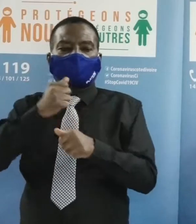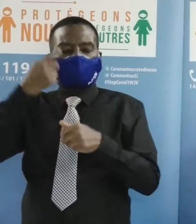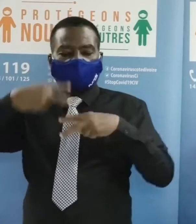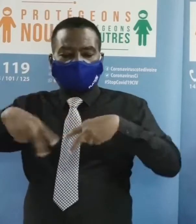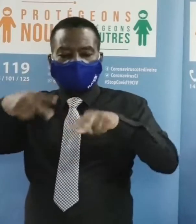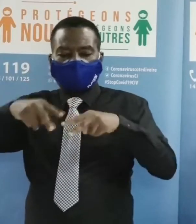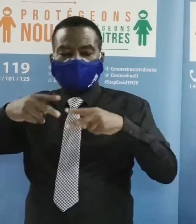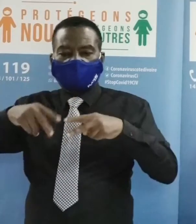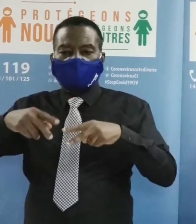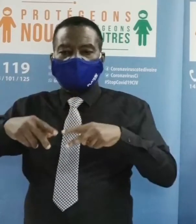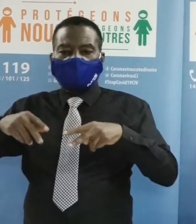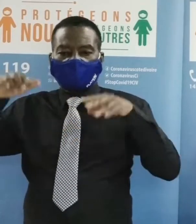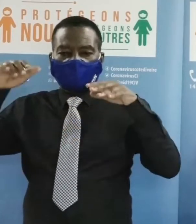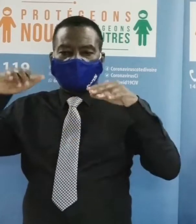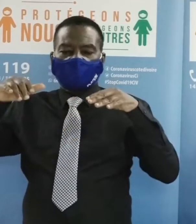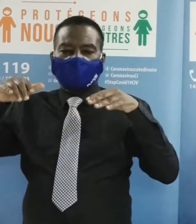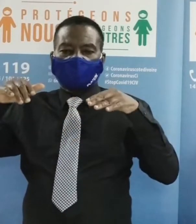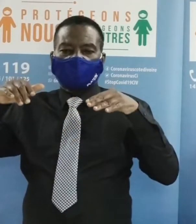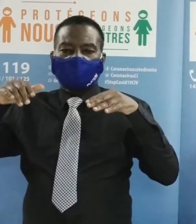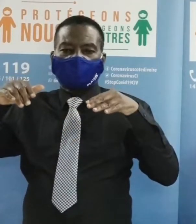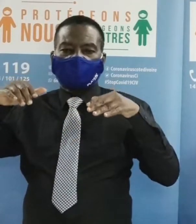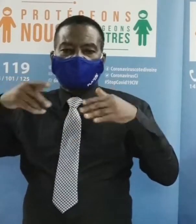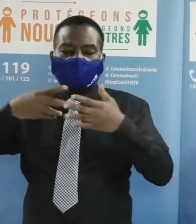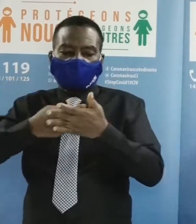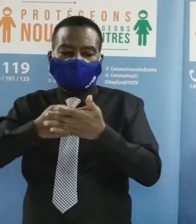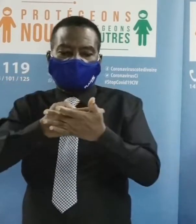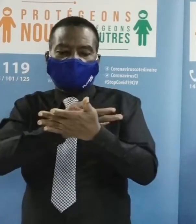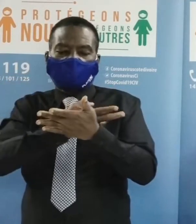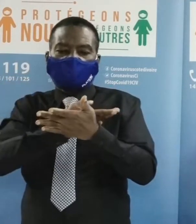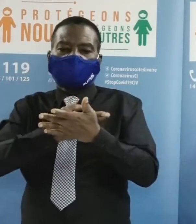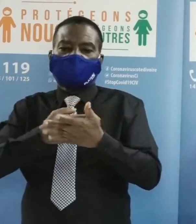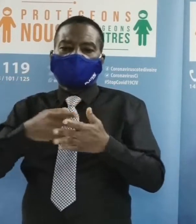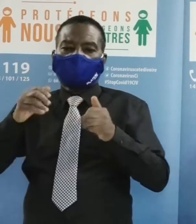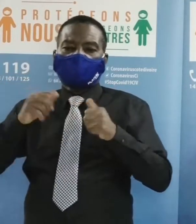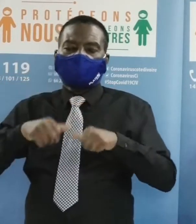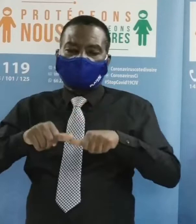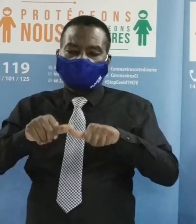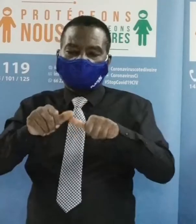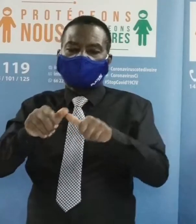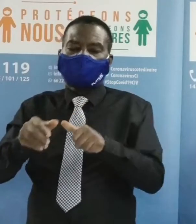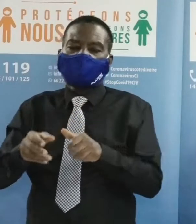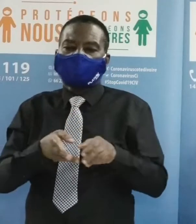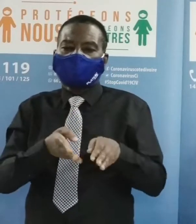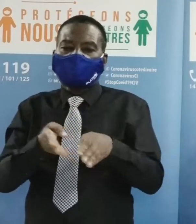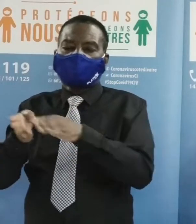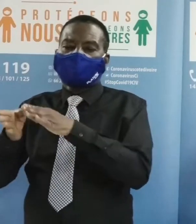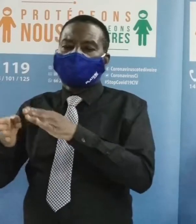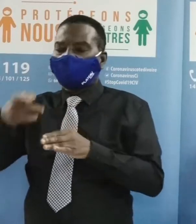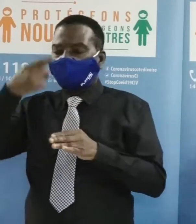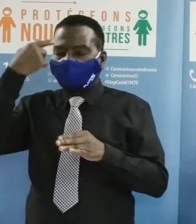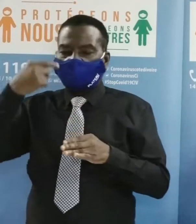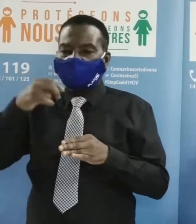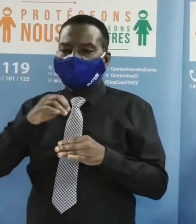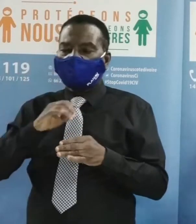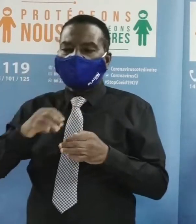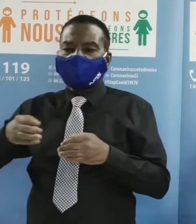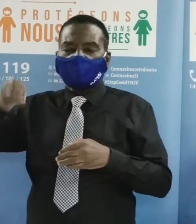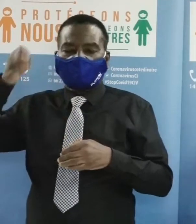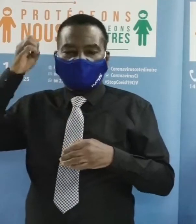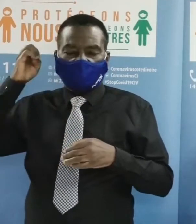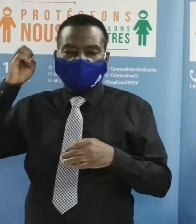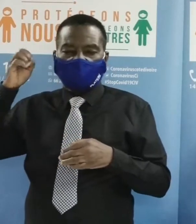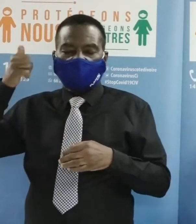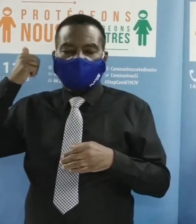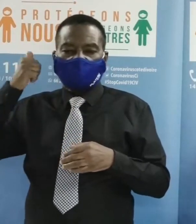là qu'ils ont pu est il occupe poursuivre la chine est parce qu est il avait